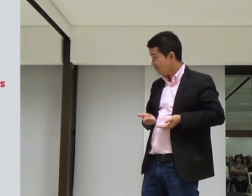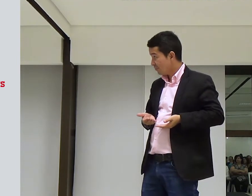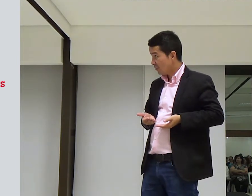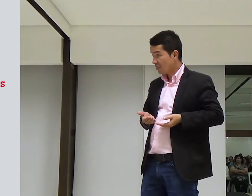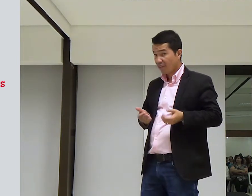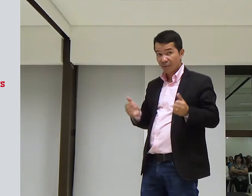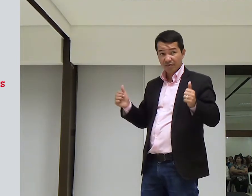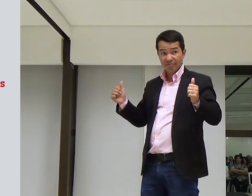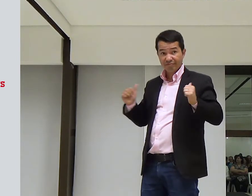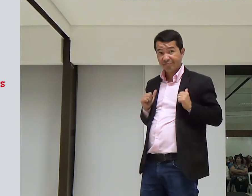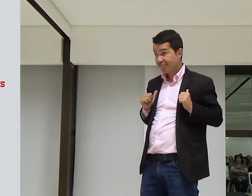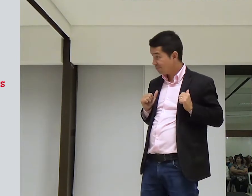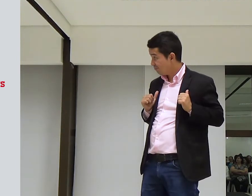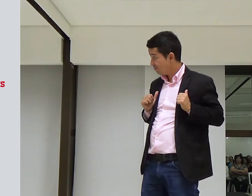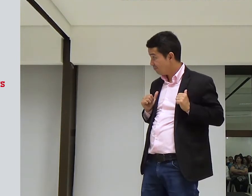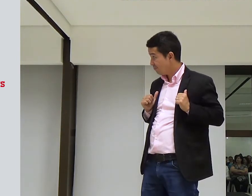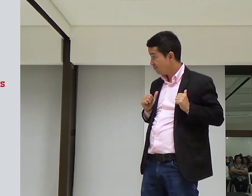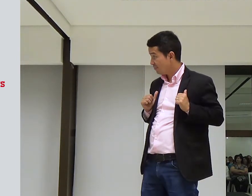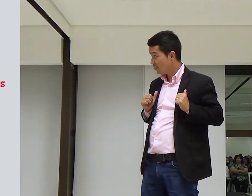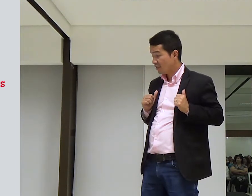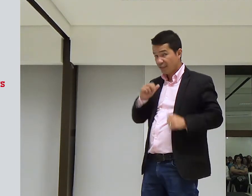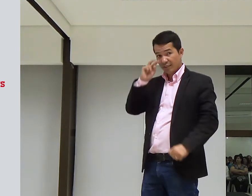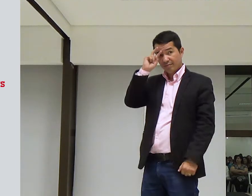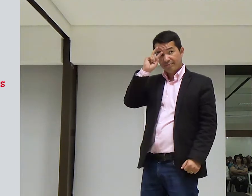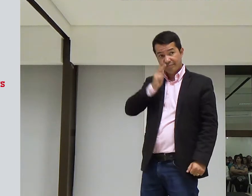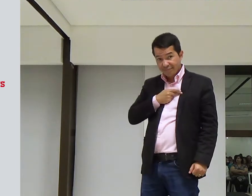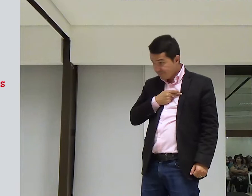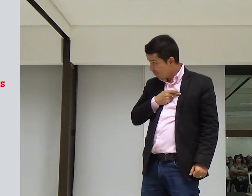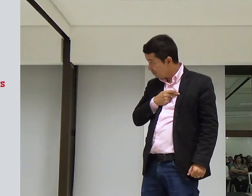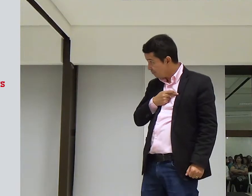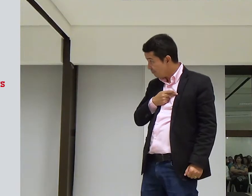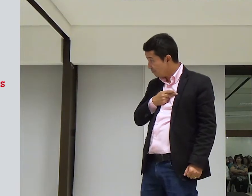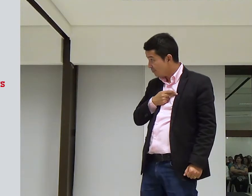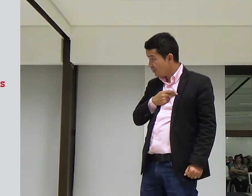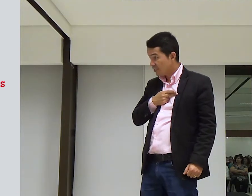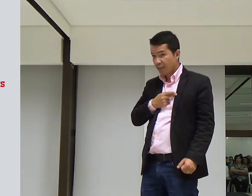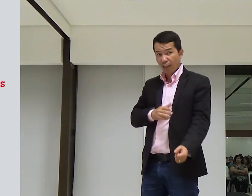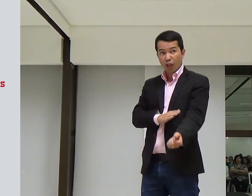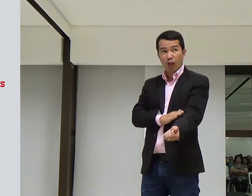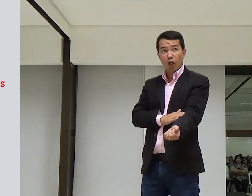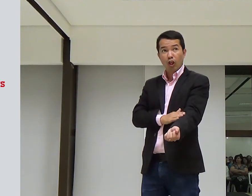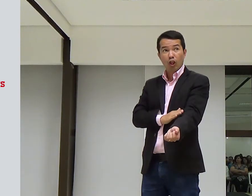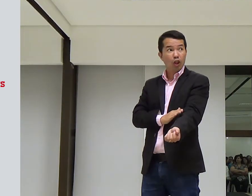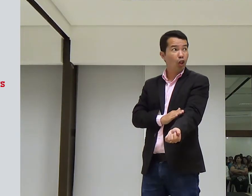tem obediência, é folgado, é egoísta, é viciado.